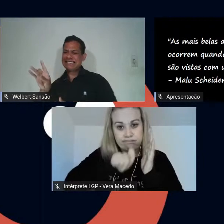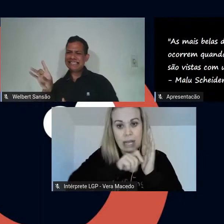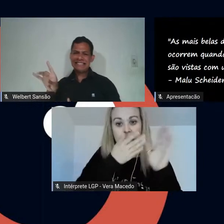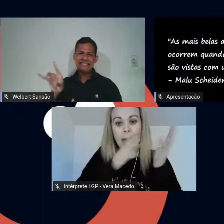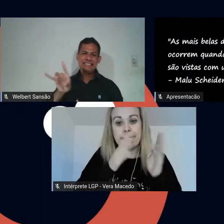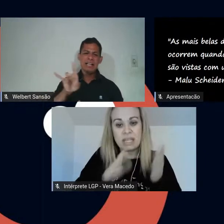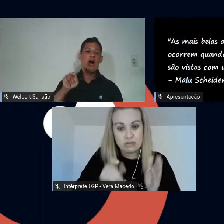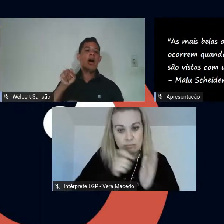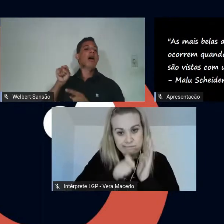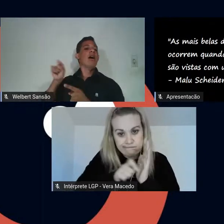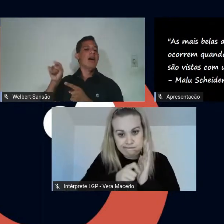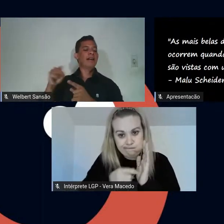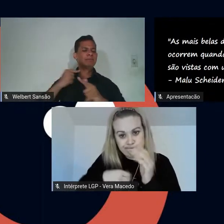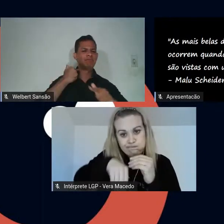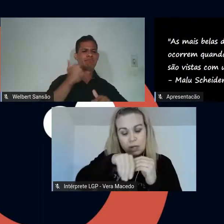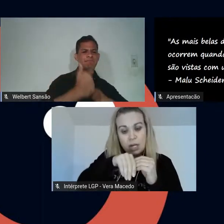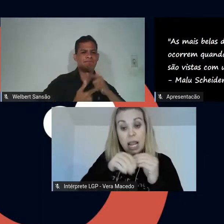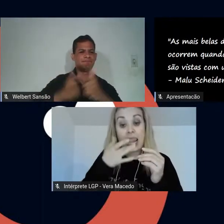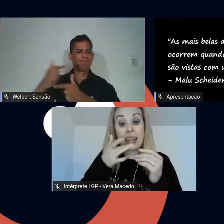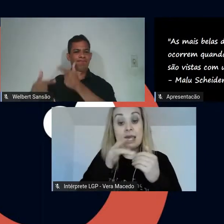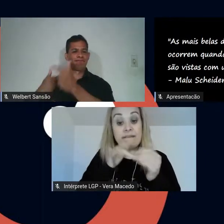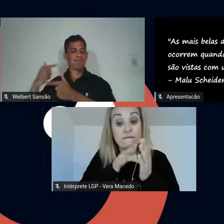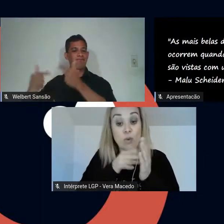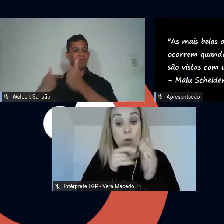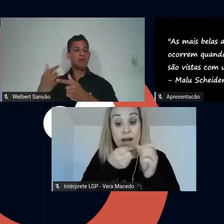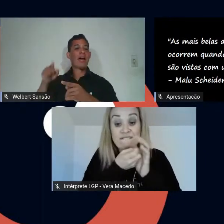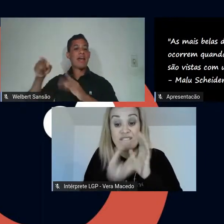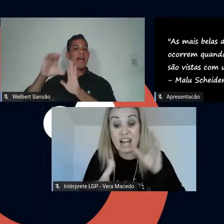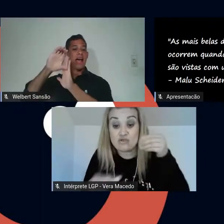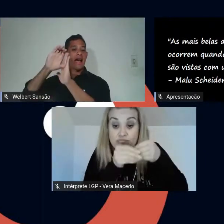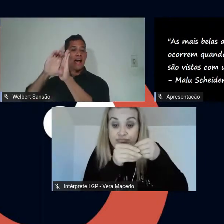capítulos que compõem este livro.